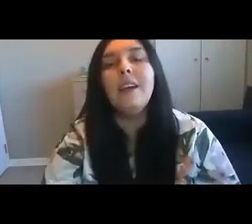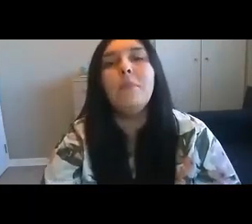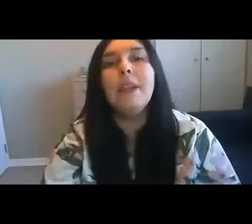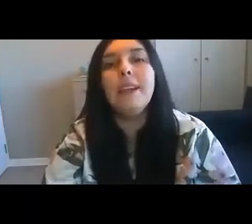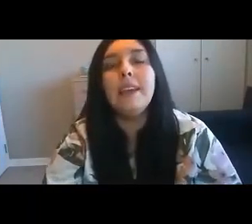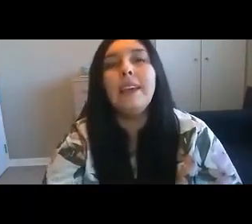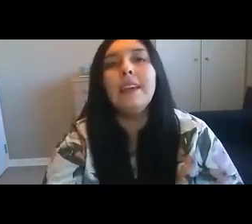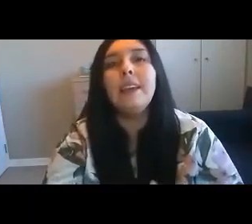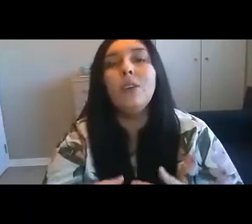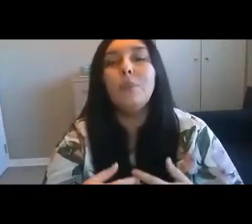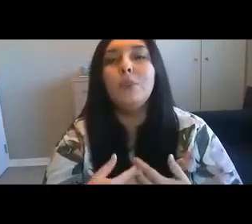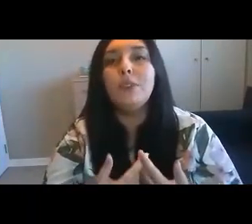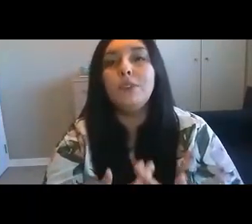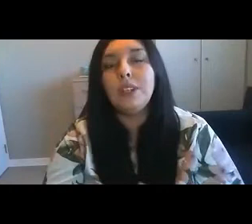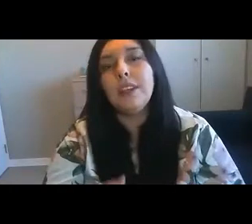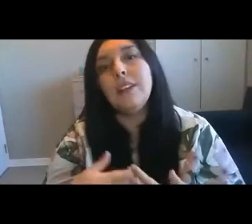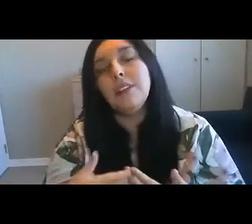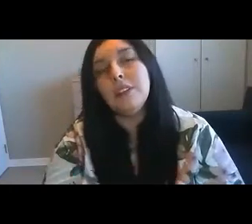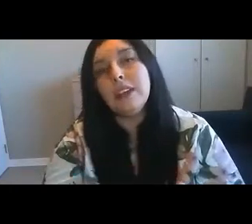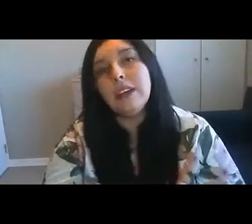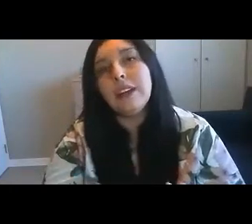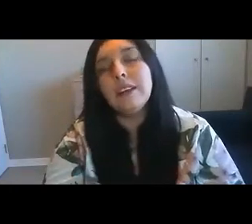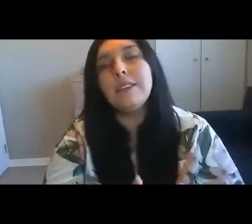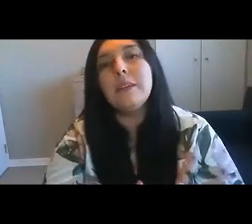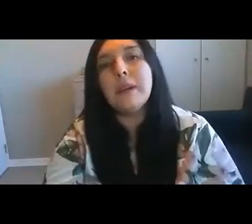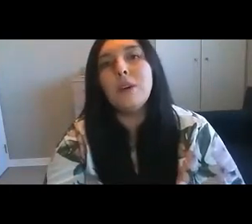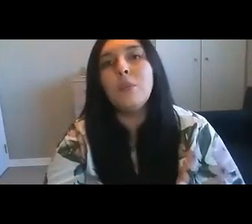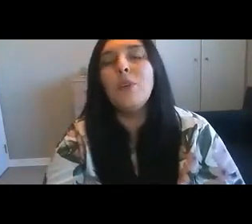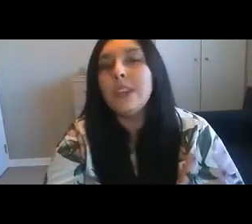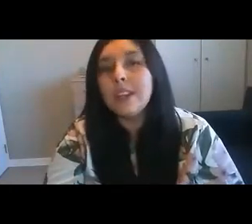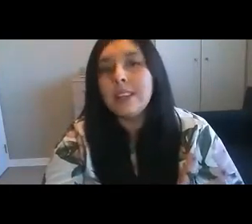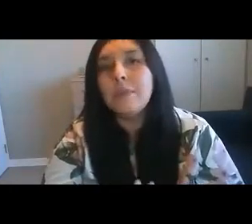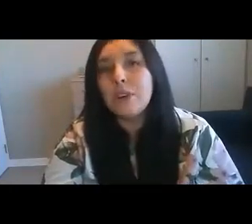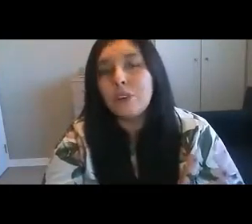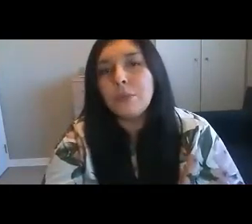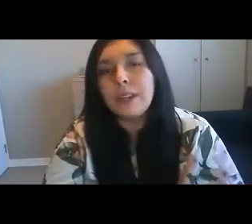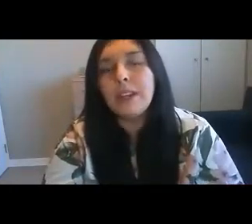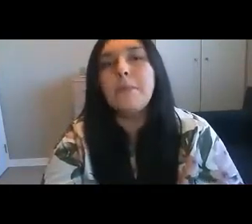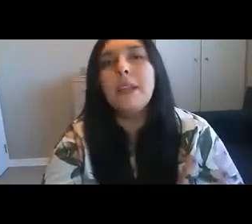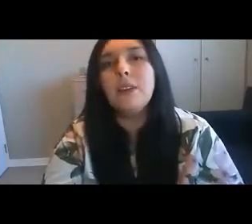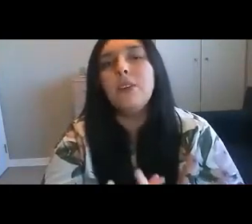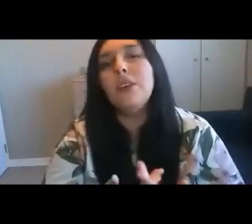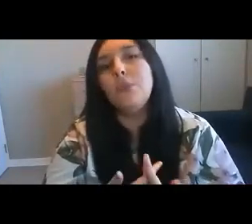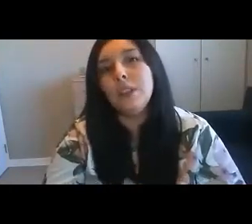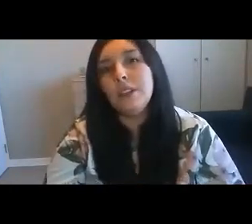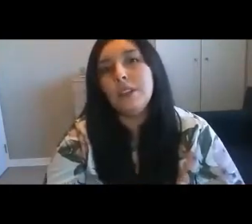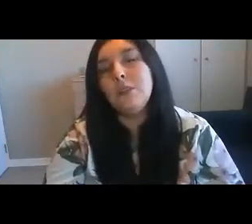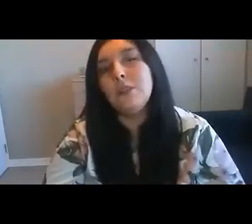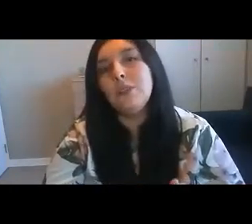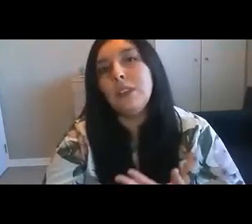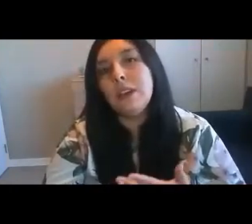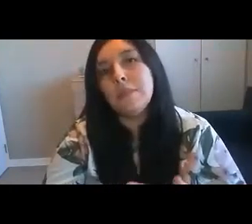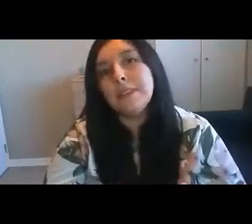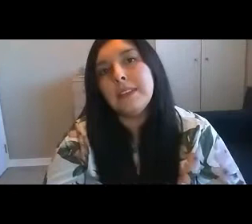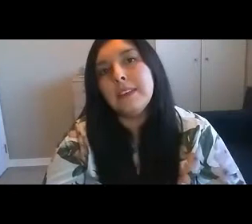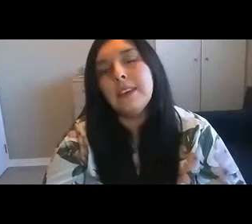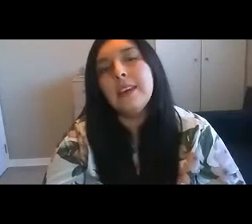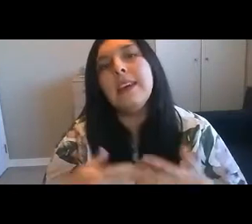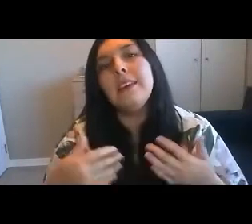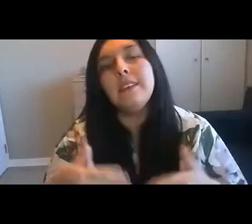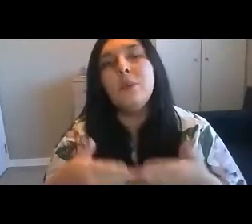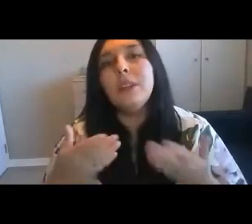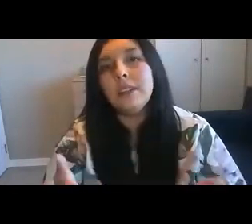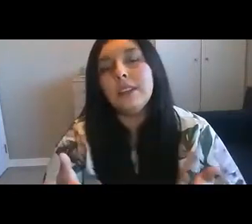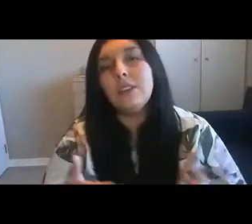entrega para que los profesores y el director de carrera sepan cómo obrar de la mejor manera para con los estudiantes en situación de discapacidad